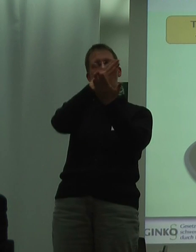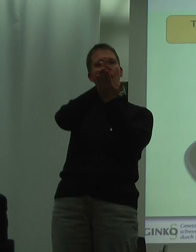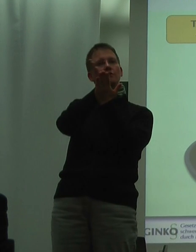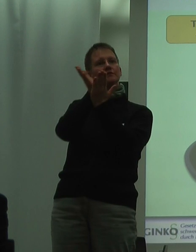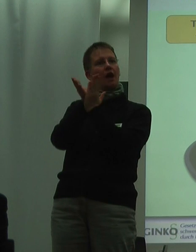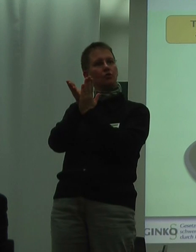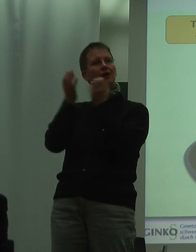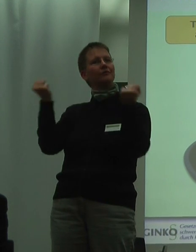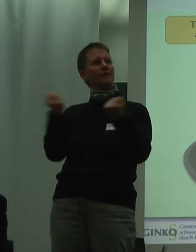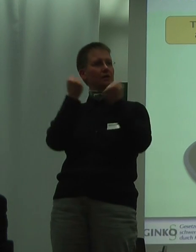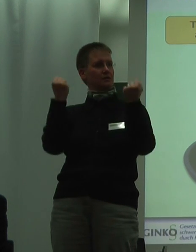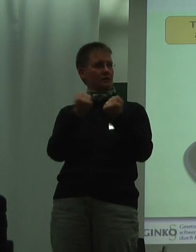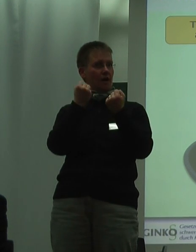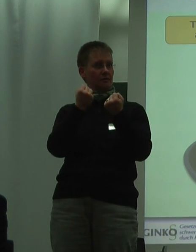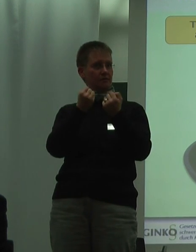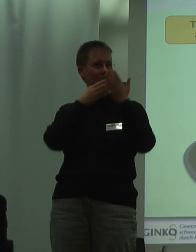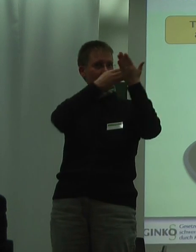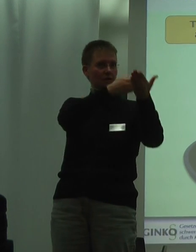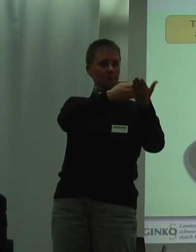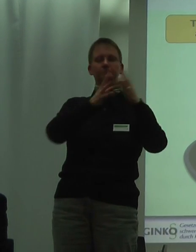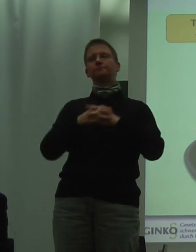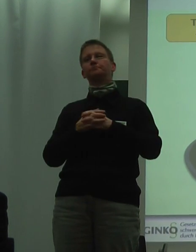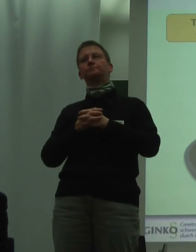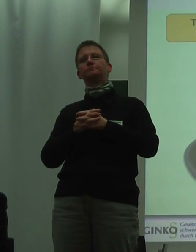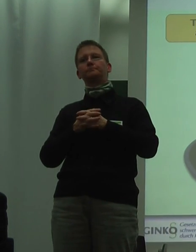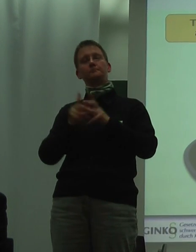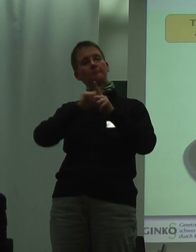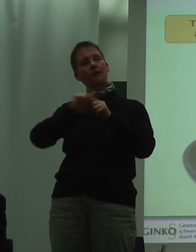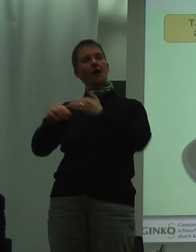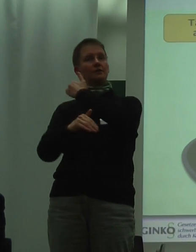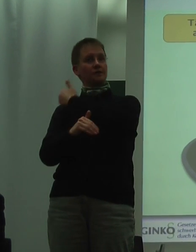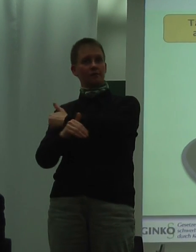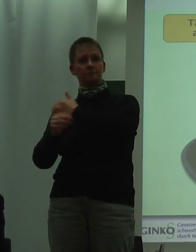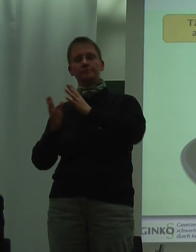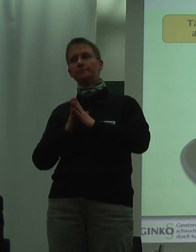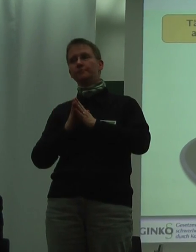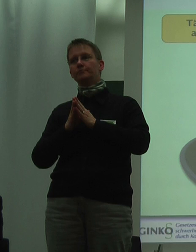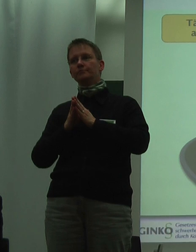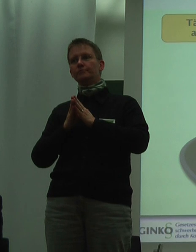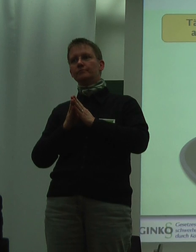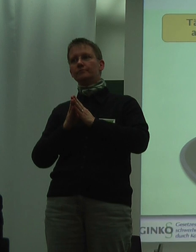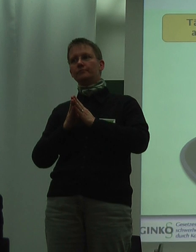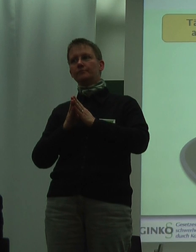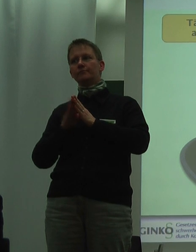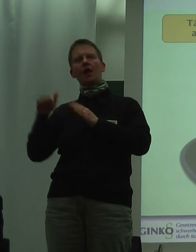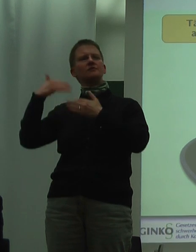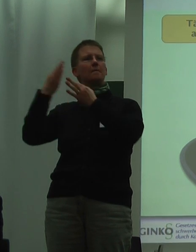verbringenden Tätigkeiten abziehen. Auf der anderen Seite, hier im grünen, gehen Maßnahmen, bei denen durch